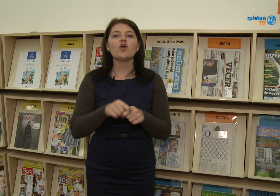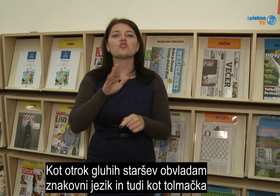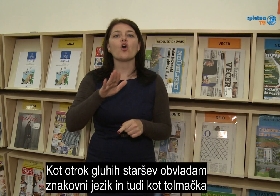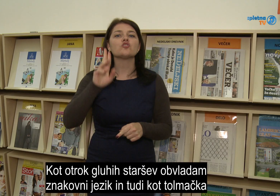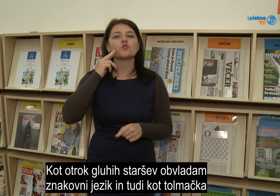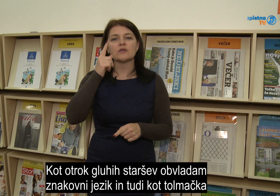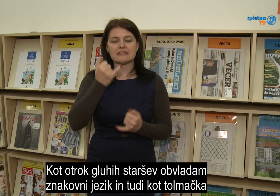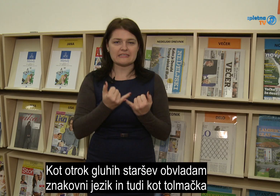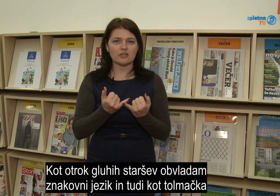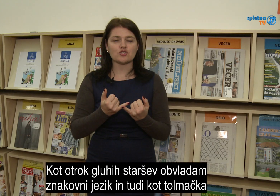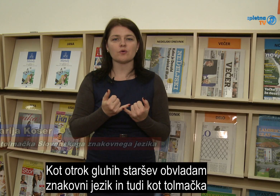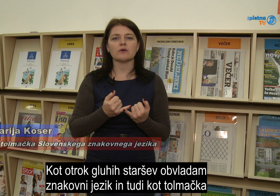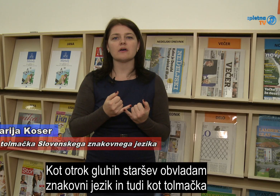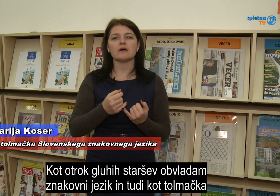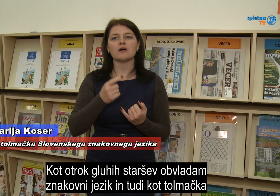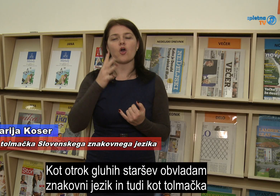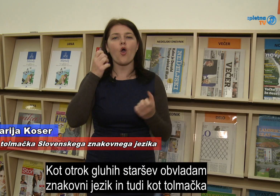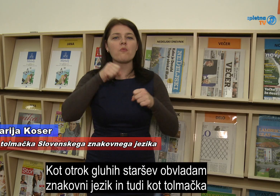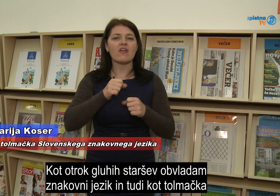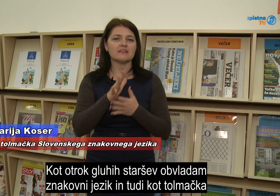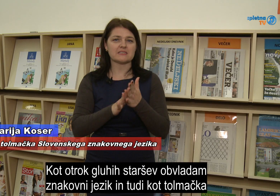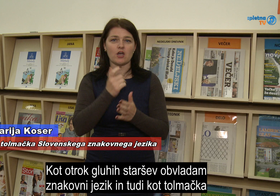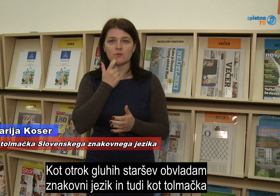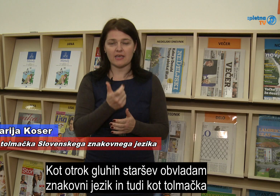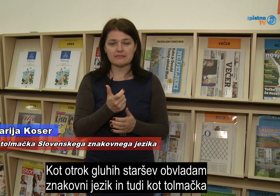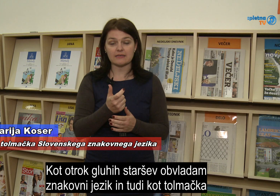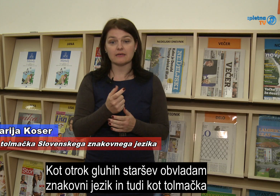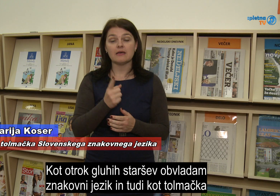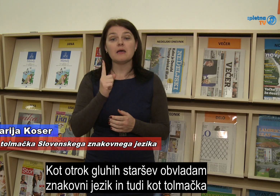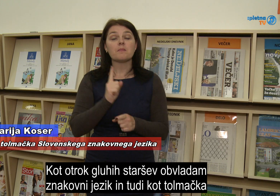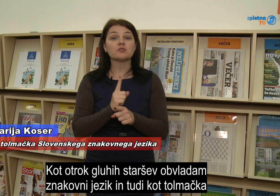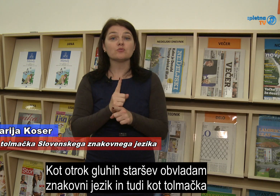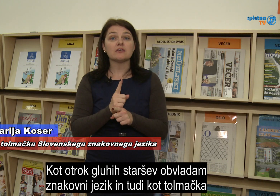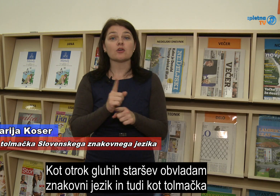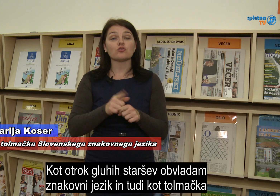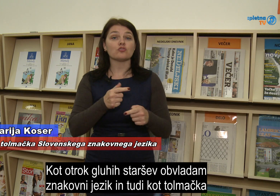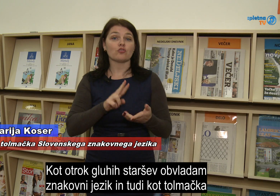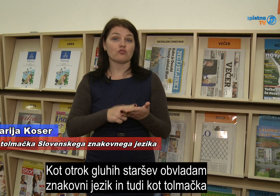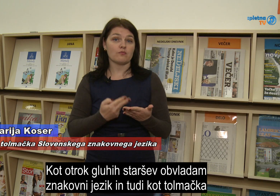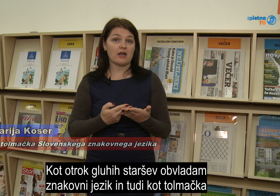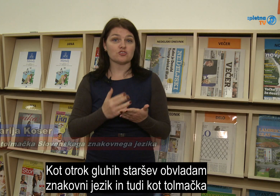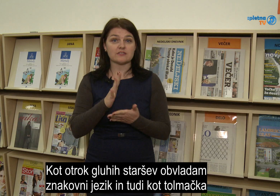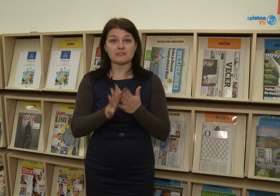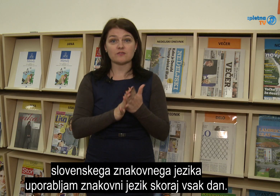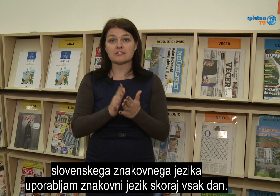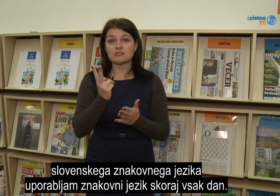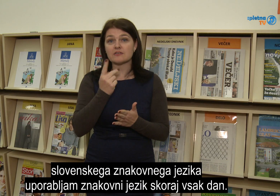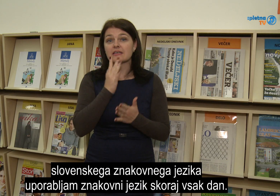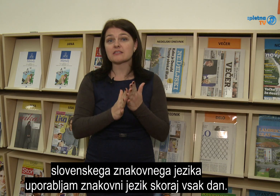Kot otrok gluhih staršev obvladam znakovni jezik, pa tudi kot tolmačica slovenskega